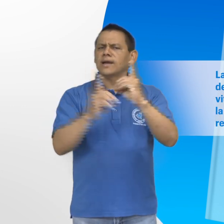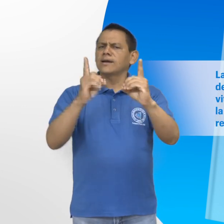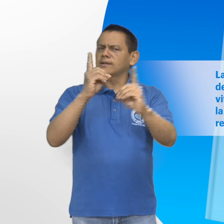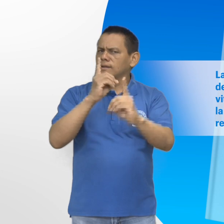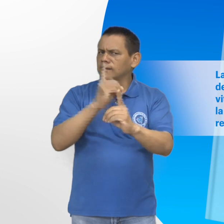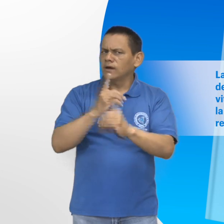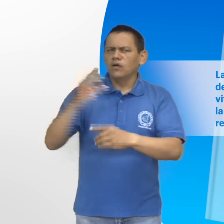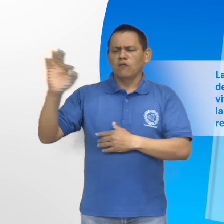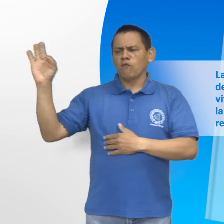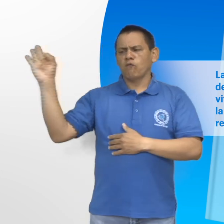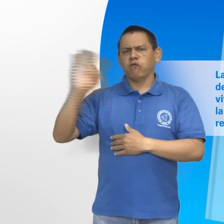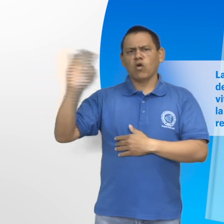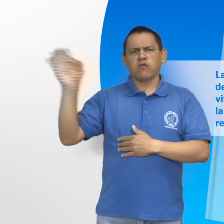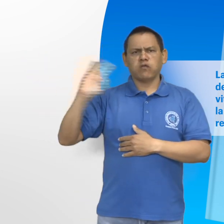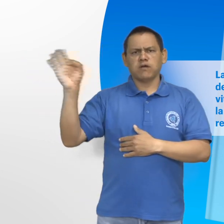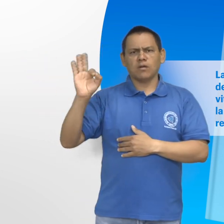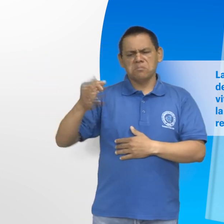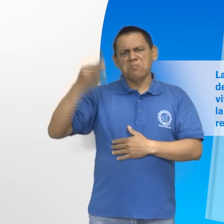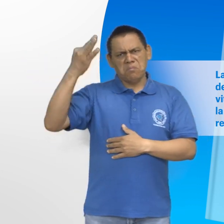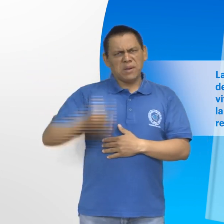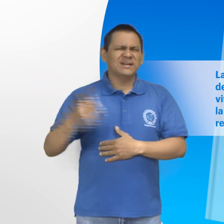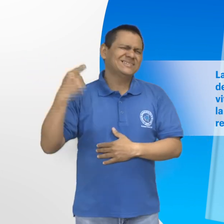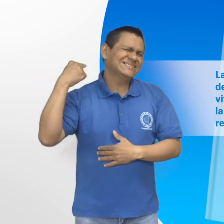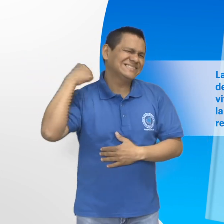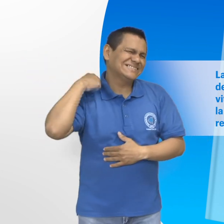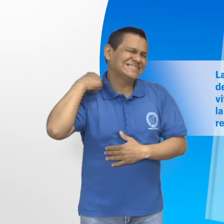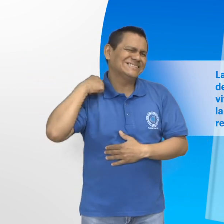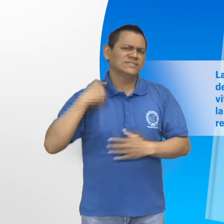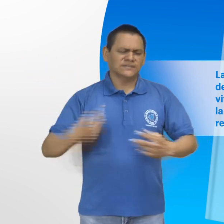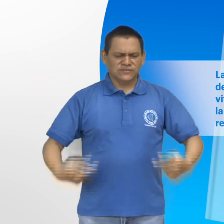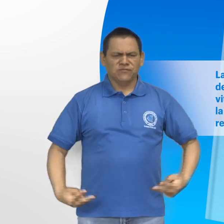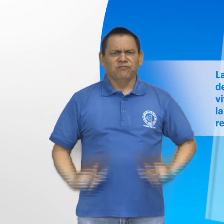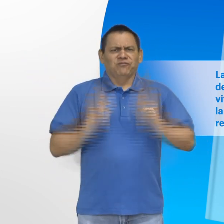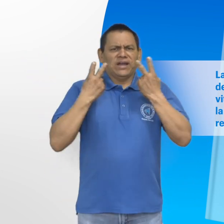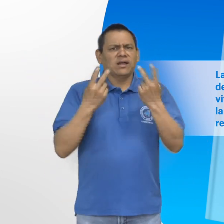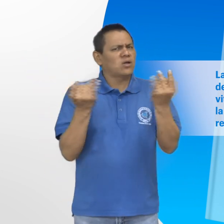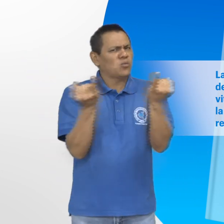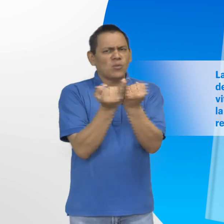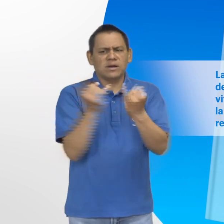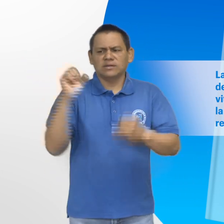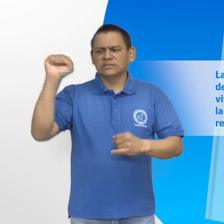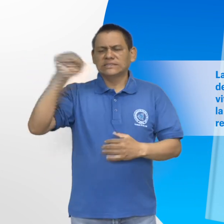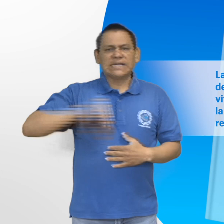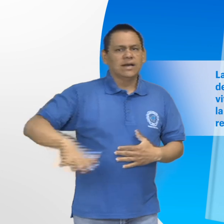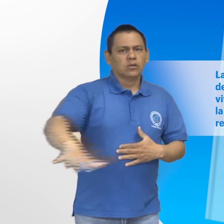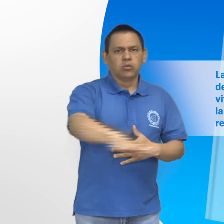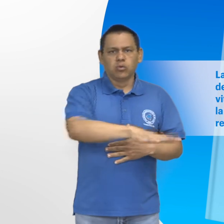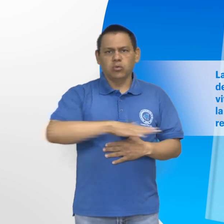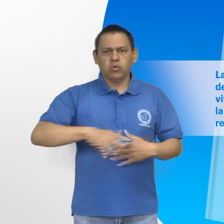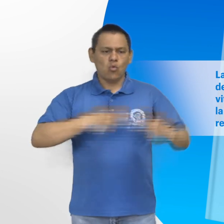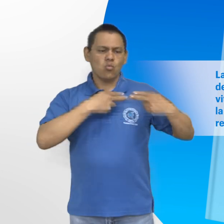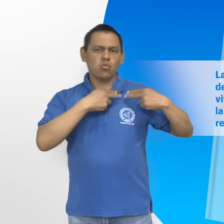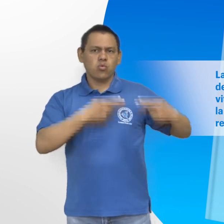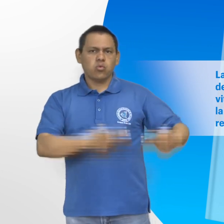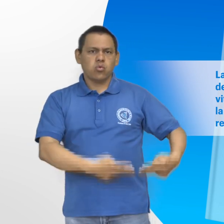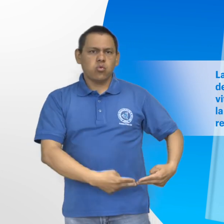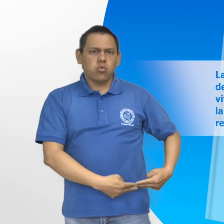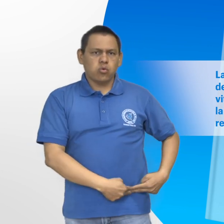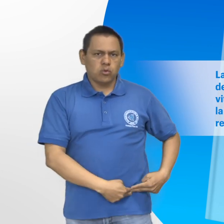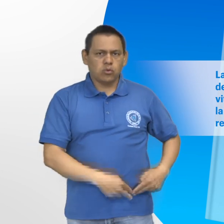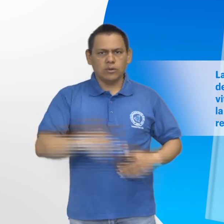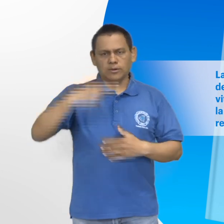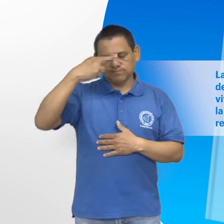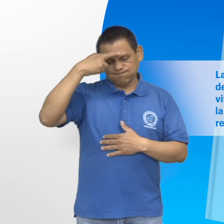La nación nicaragüense debe adoptar patrones de producción y consumo que garanticen la vitalidad y